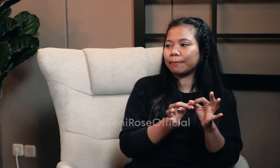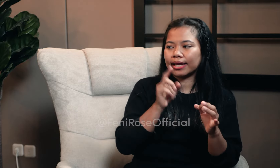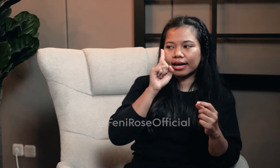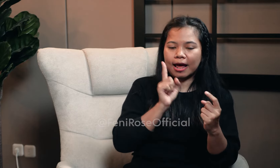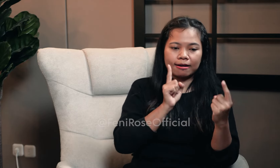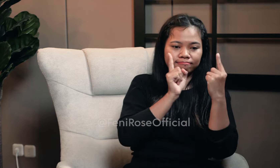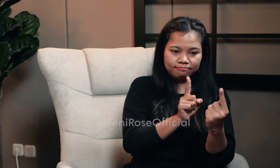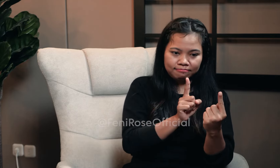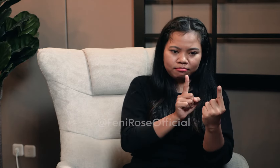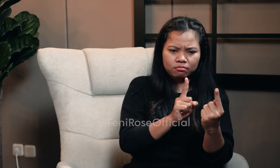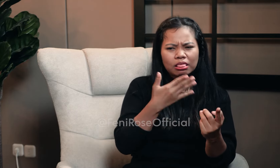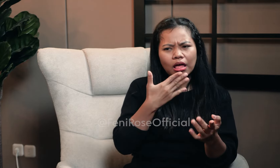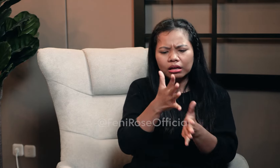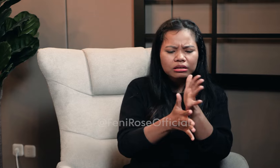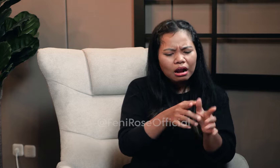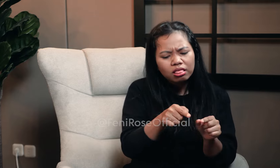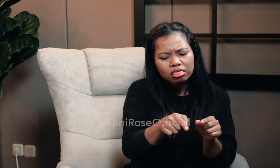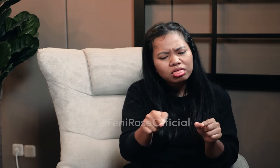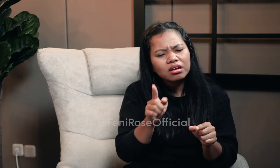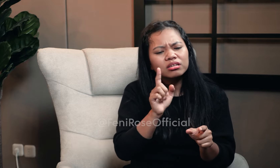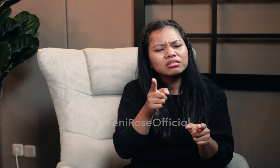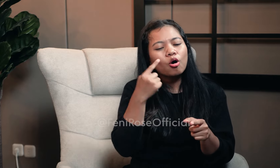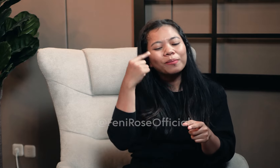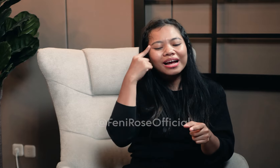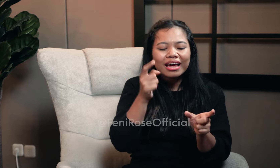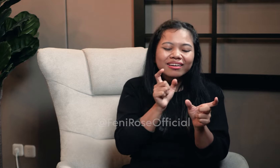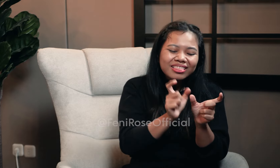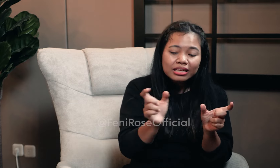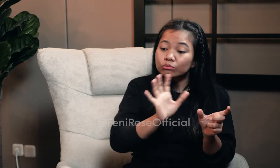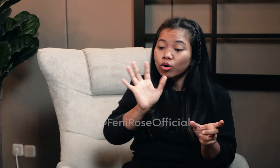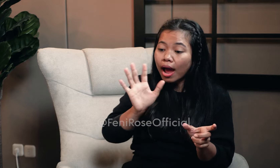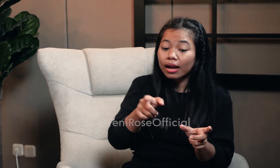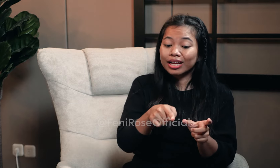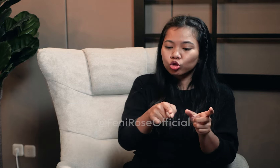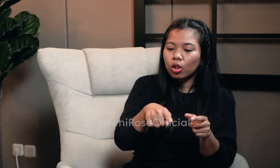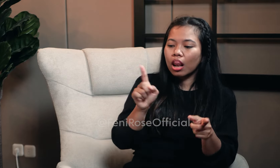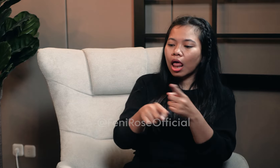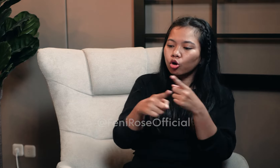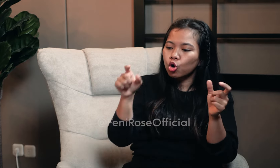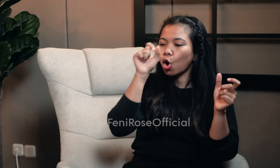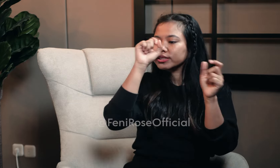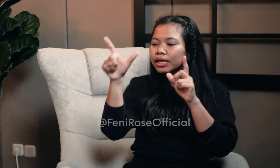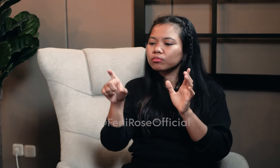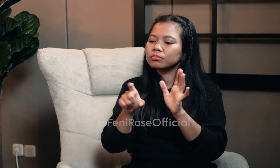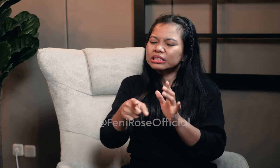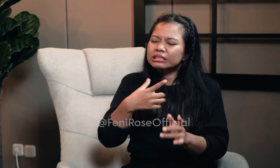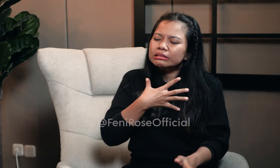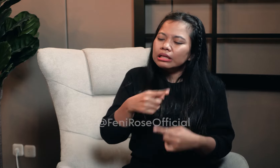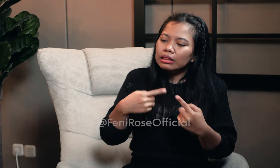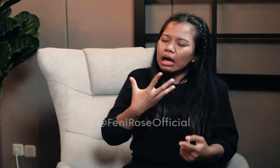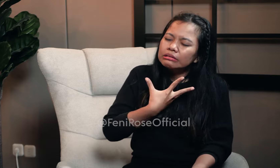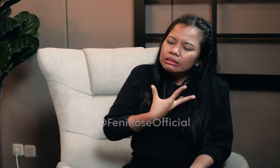biasanya juruahasa isyarat dengar dan tuli tu berdiskusi observasi mengenai kata-kata itu apa konsepnya tuh sebenarnya apa